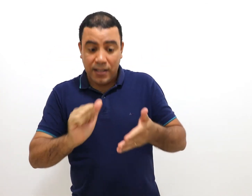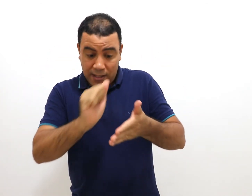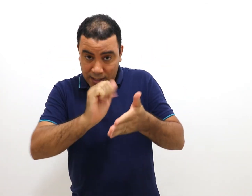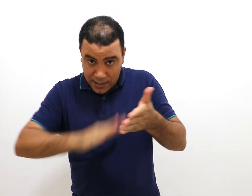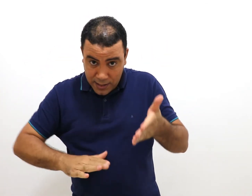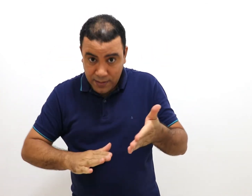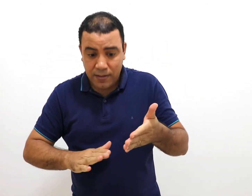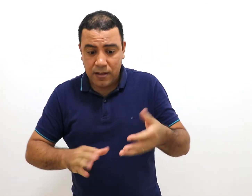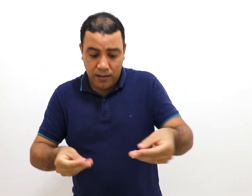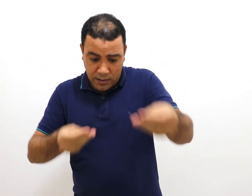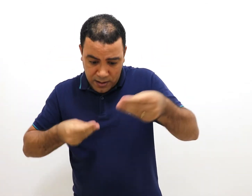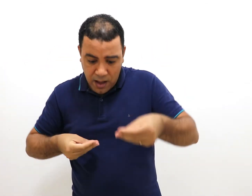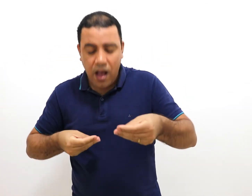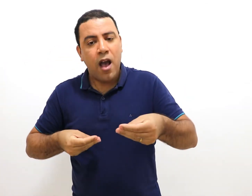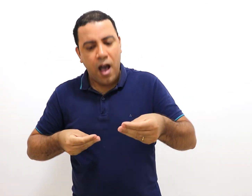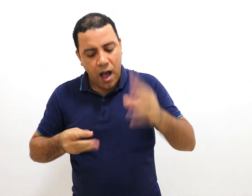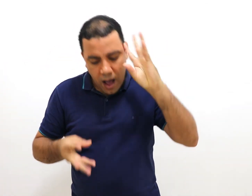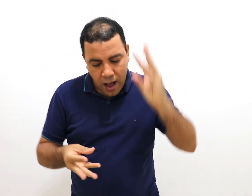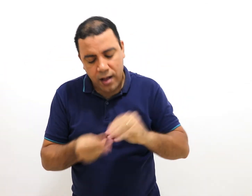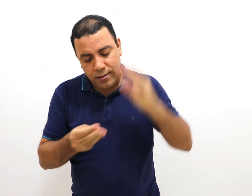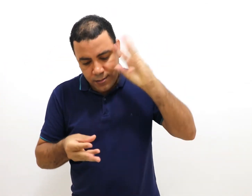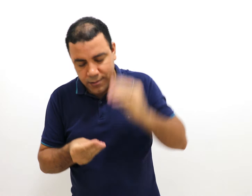esses exercícios.